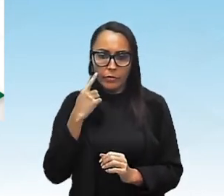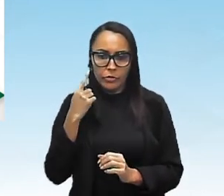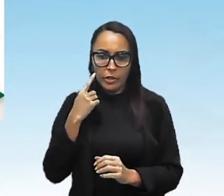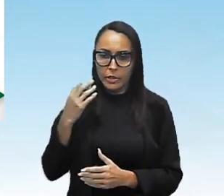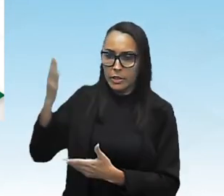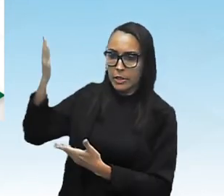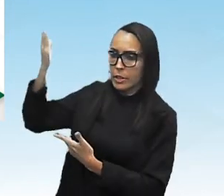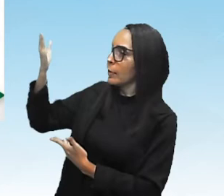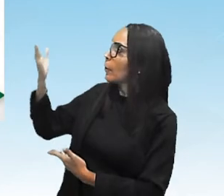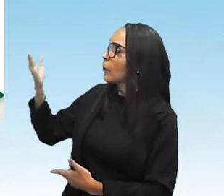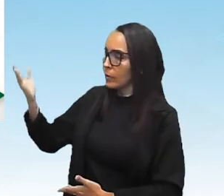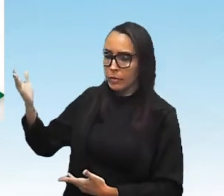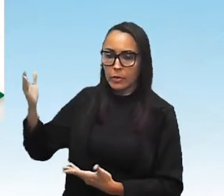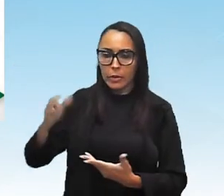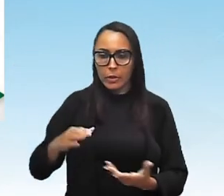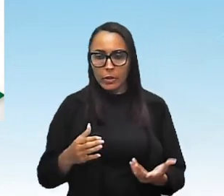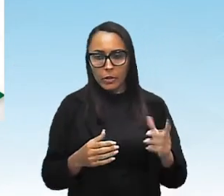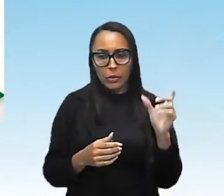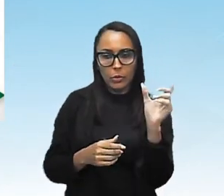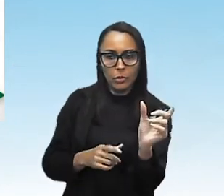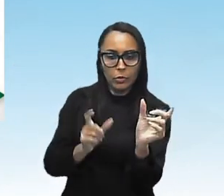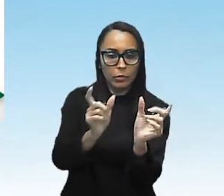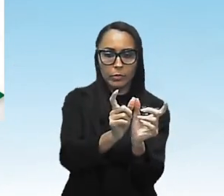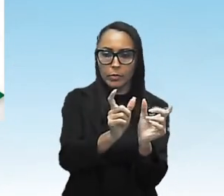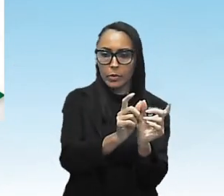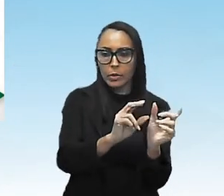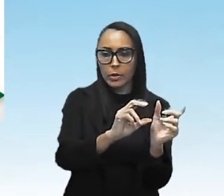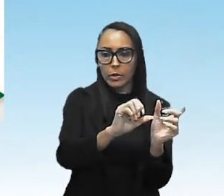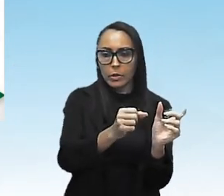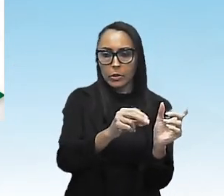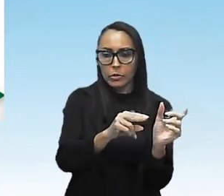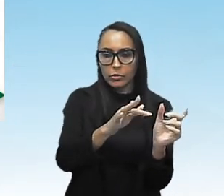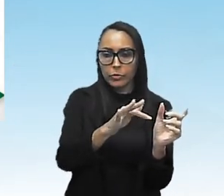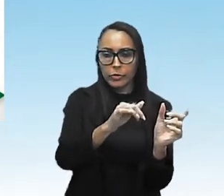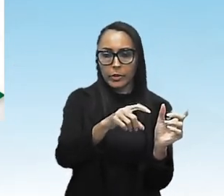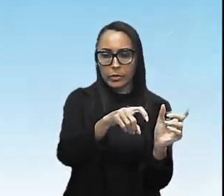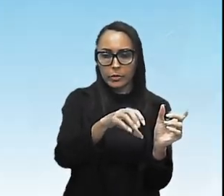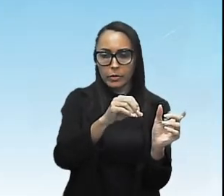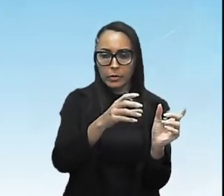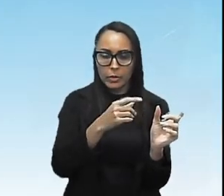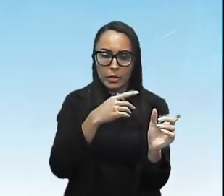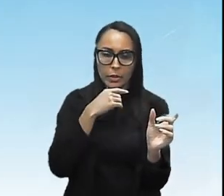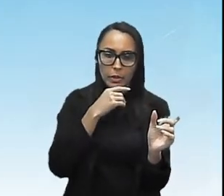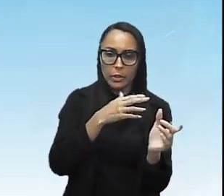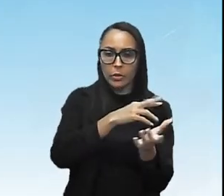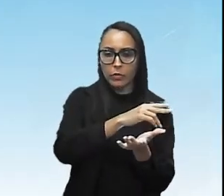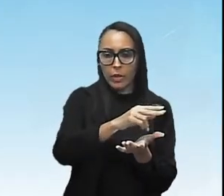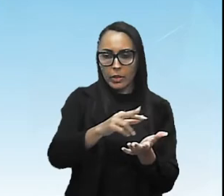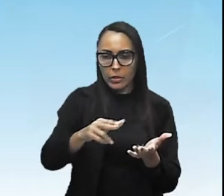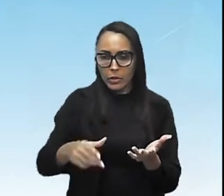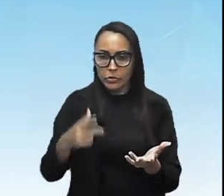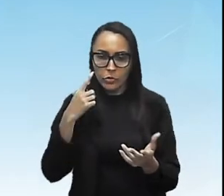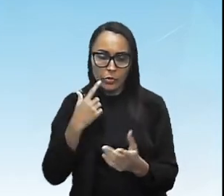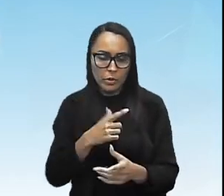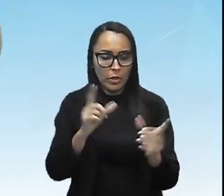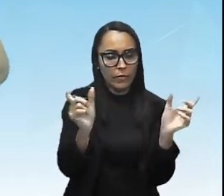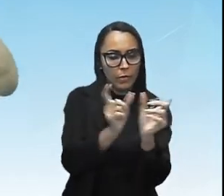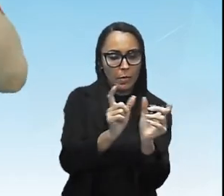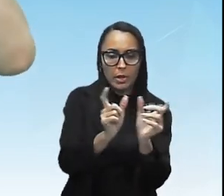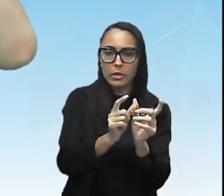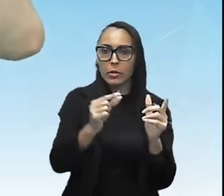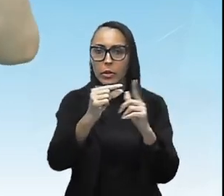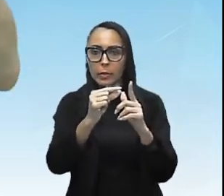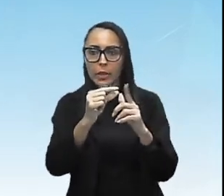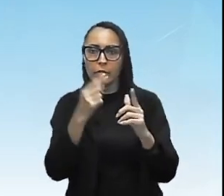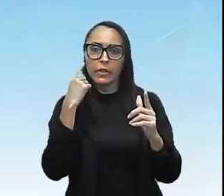um sufixo. Então vejam só como é complexo o processo de formação das palavras e tem que ser estudado para